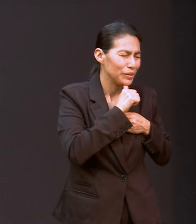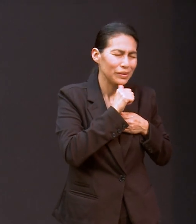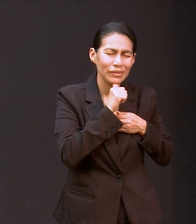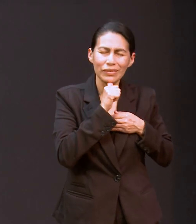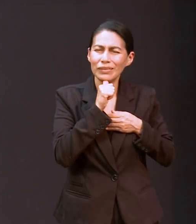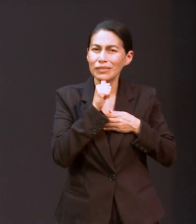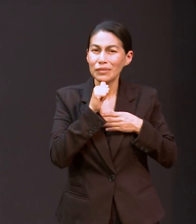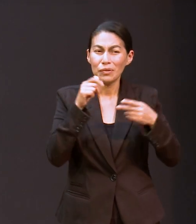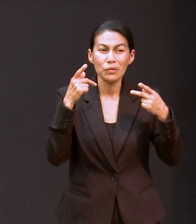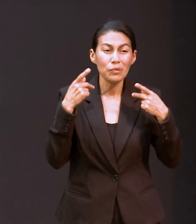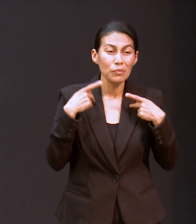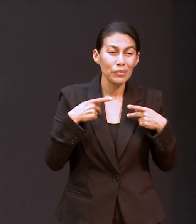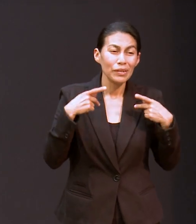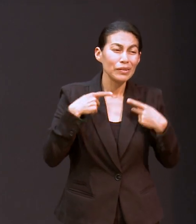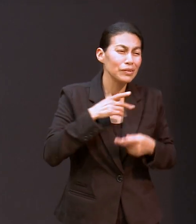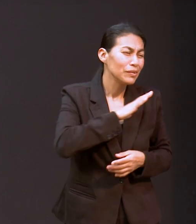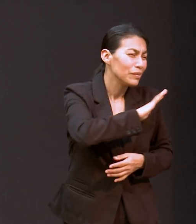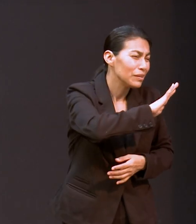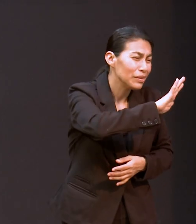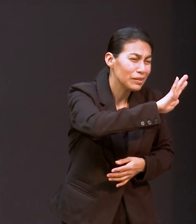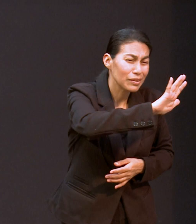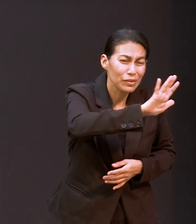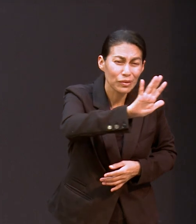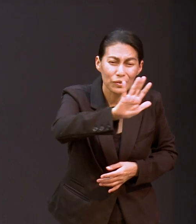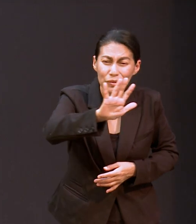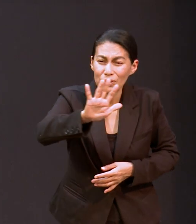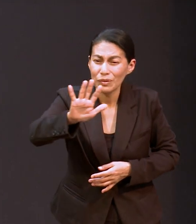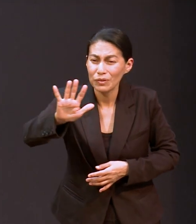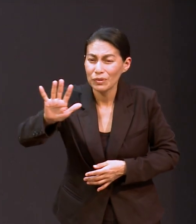el miedo sufriendo estás